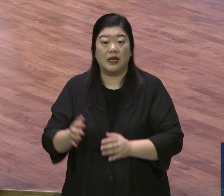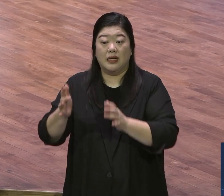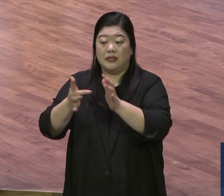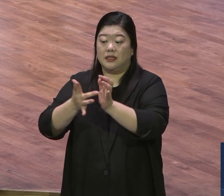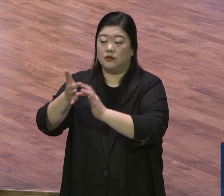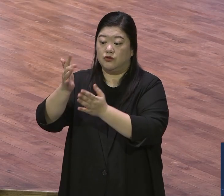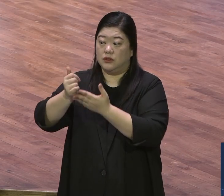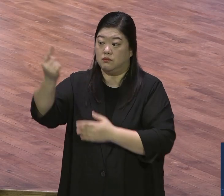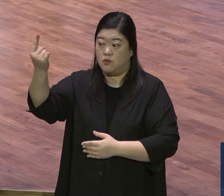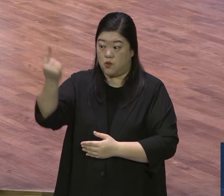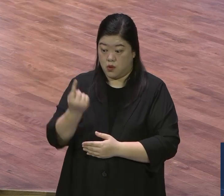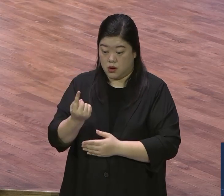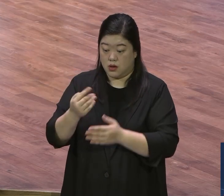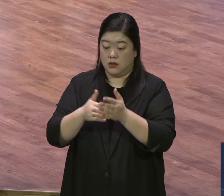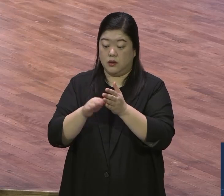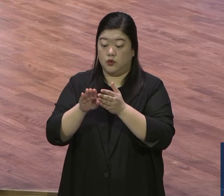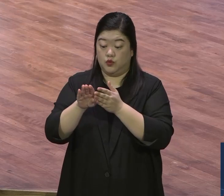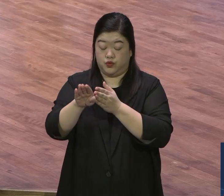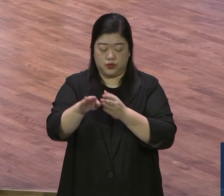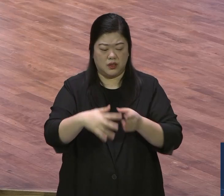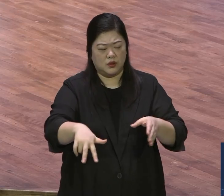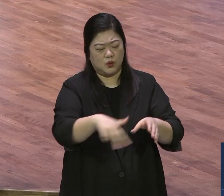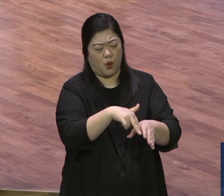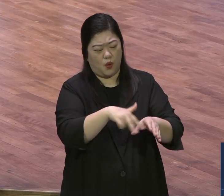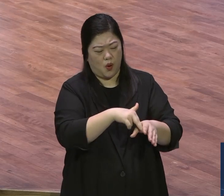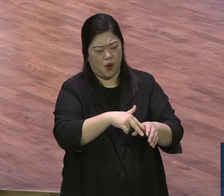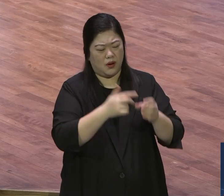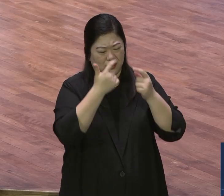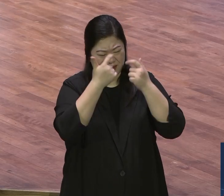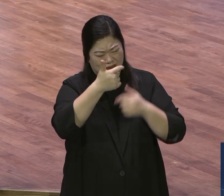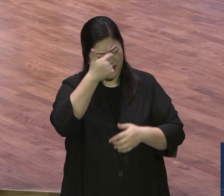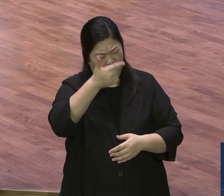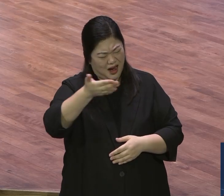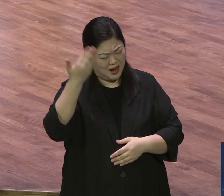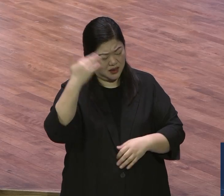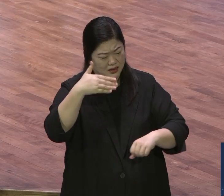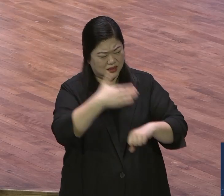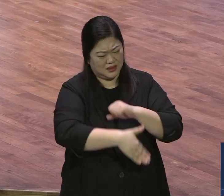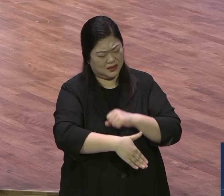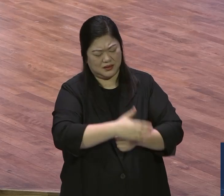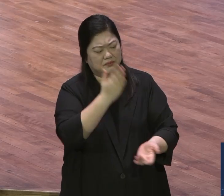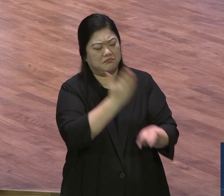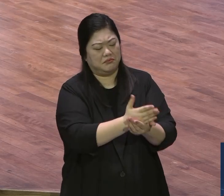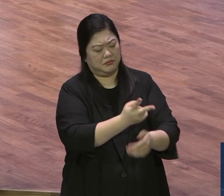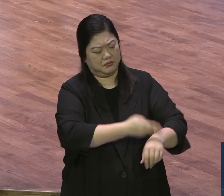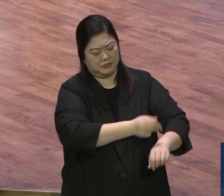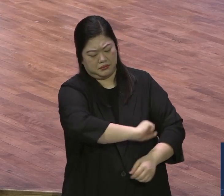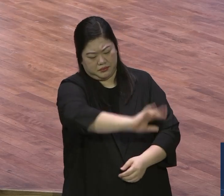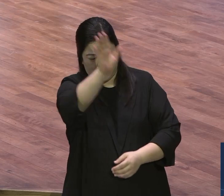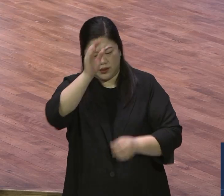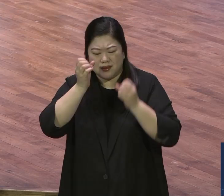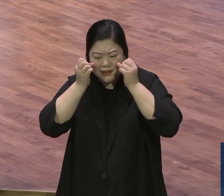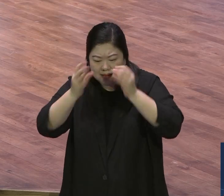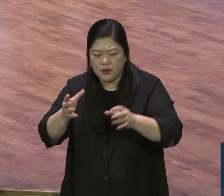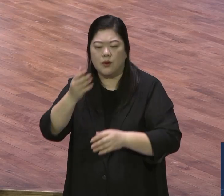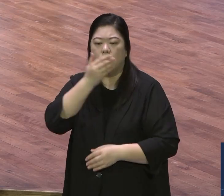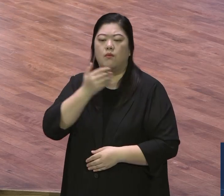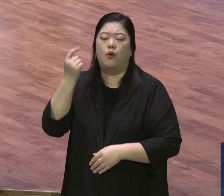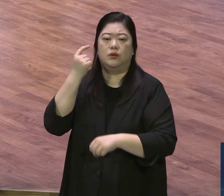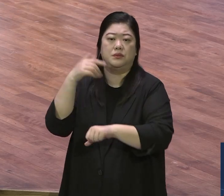열어놓으신 이 복음 시대의 새 시대를 살아가는 거기에 걸맞는 이 삶을 정말